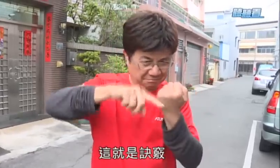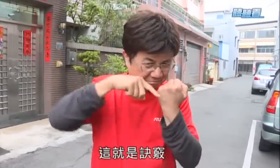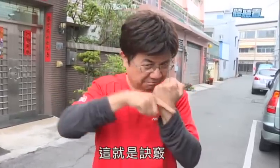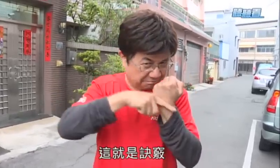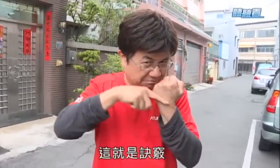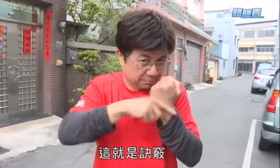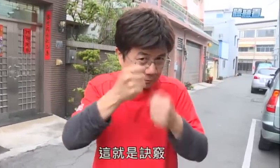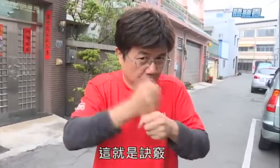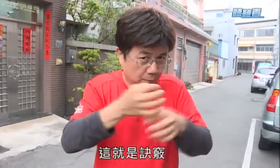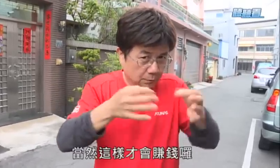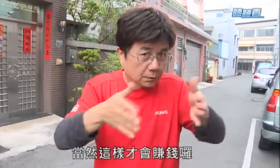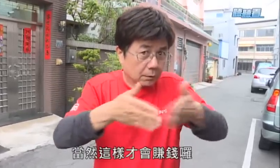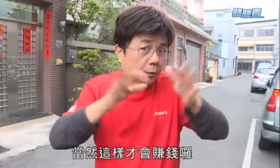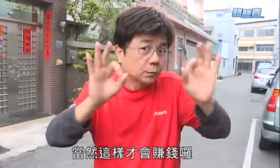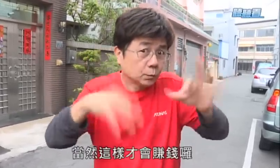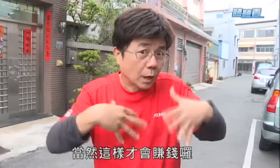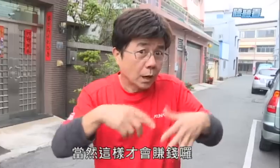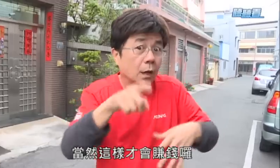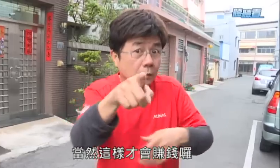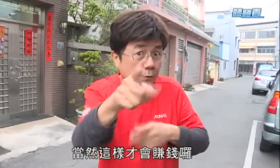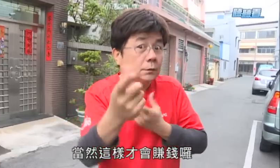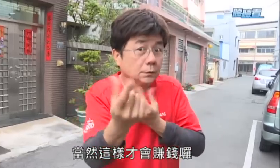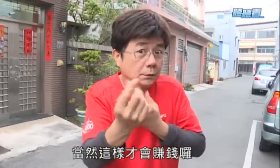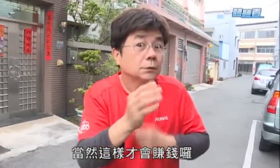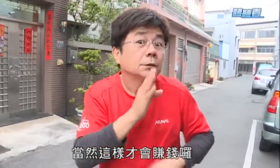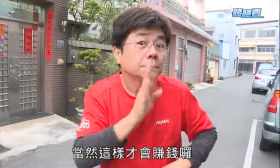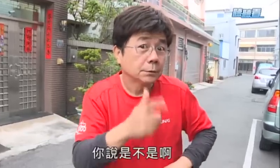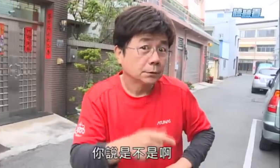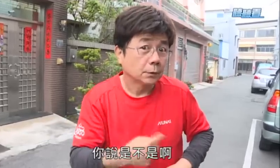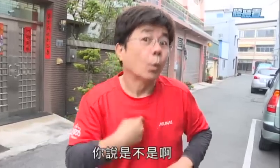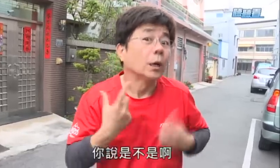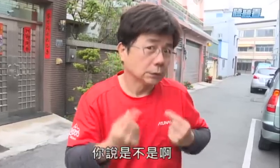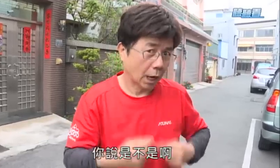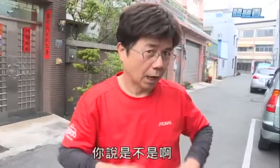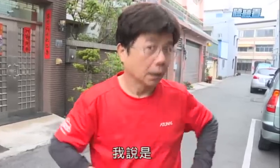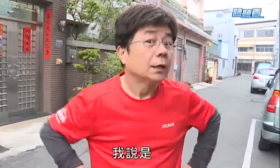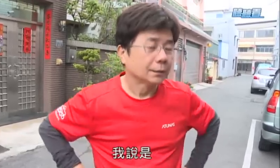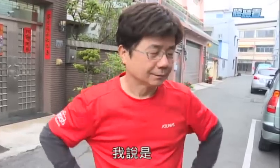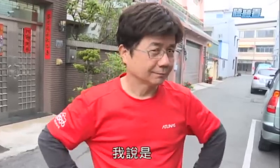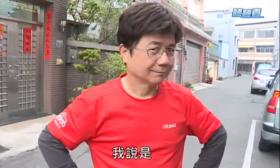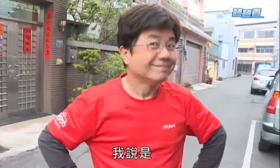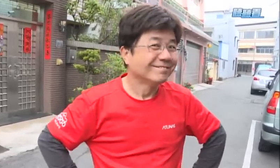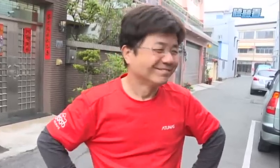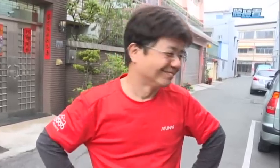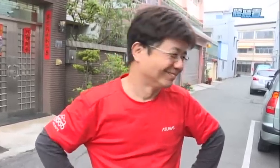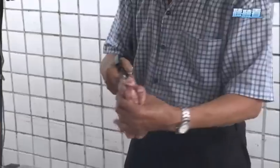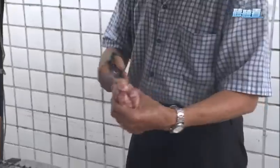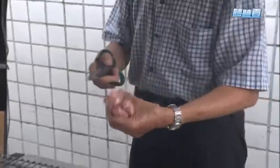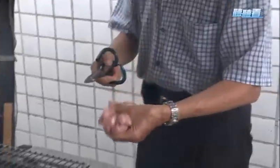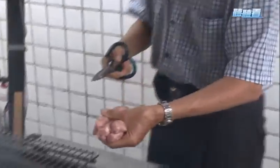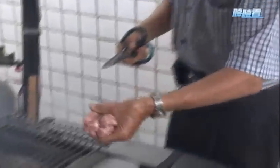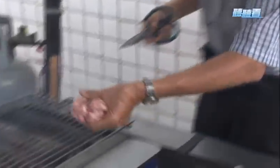是撇波，当然这样才会赚钱了。哎，你说是不是啊？我说是，嗯。